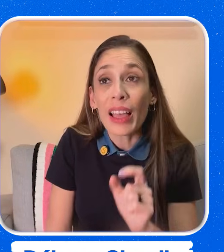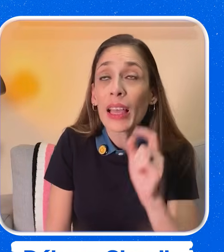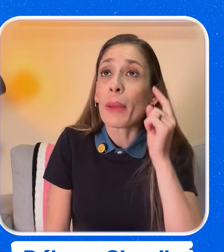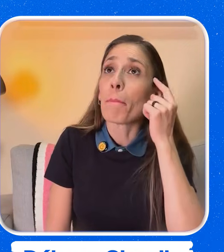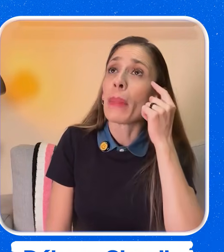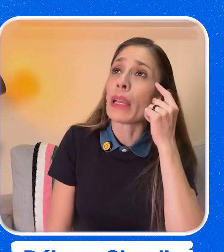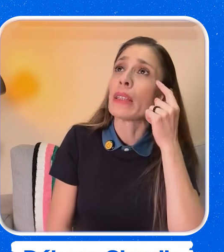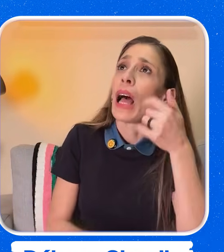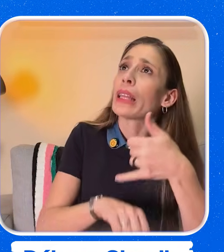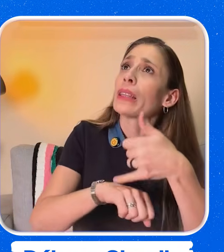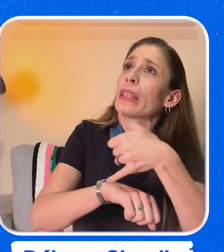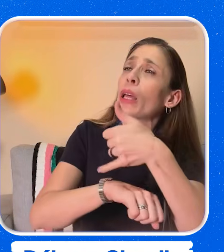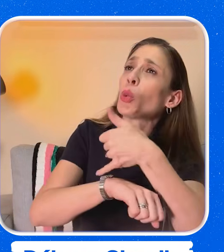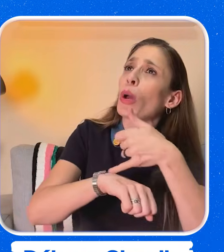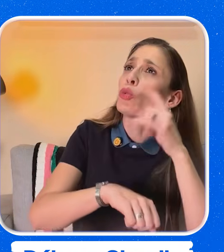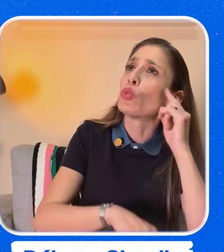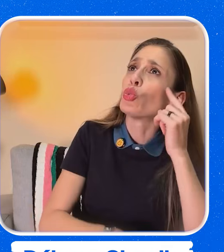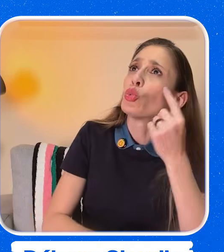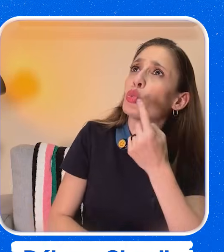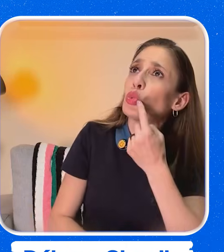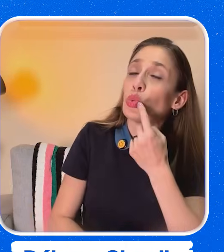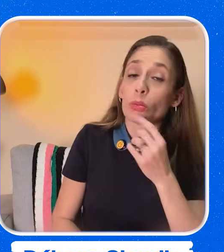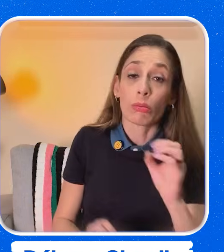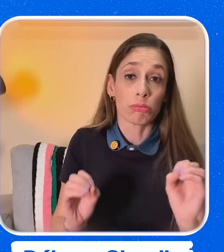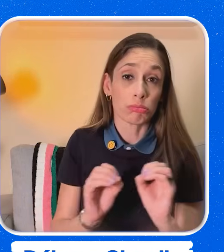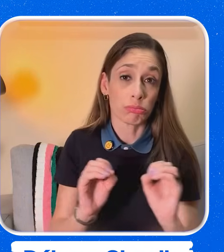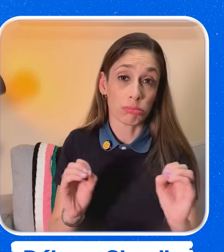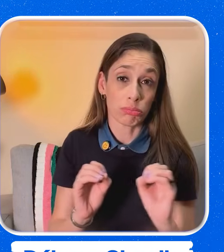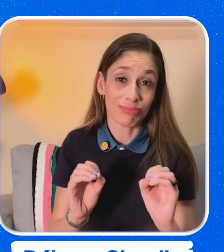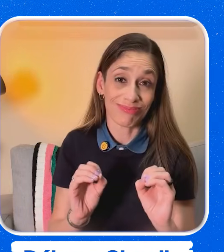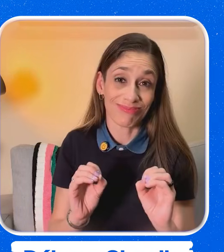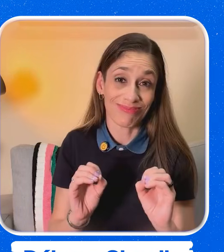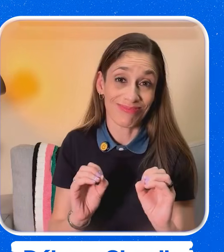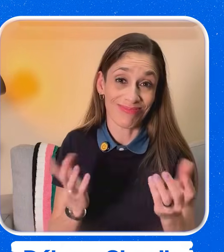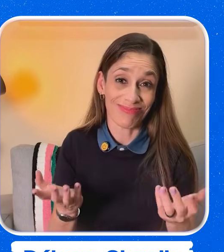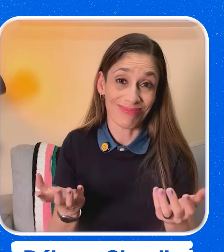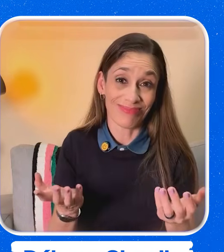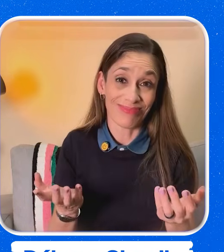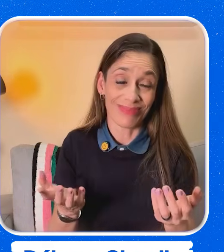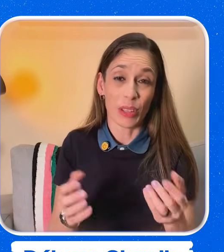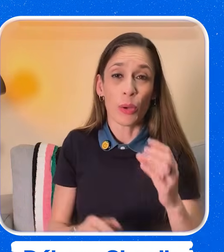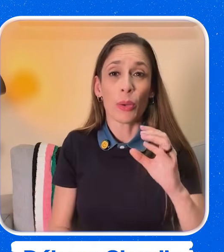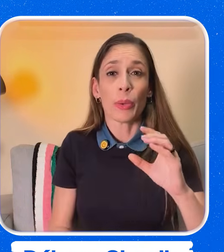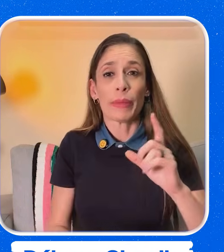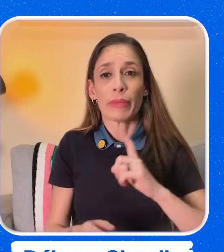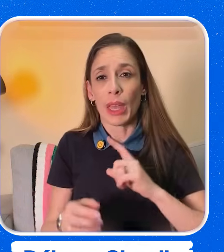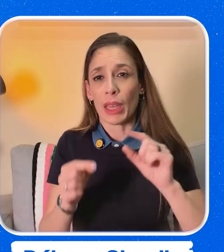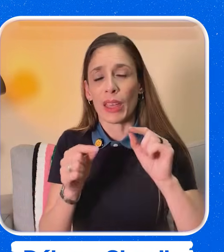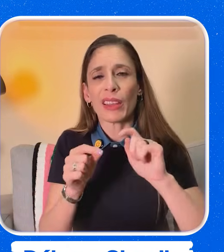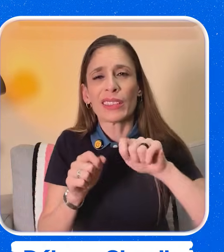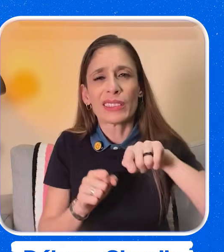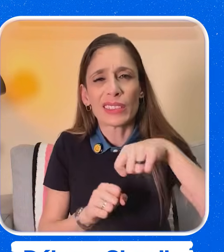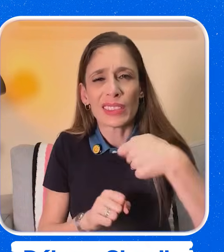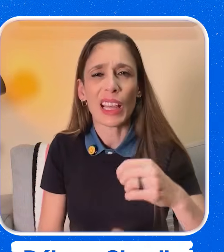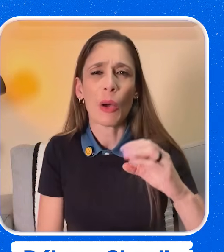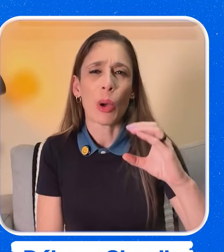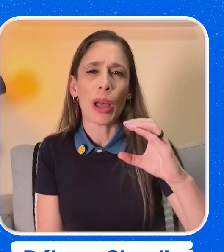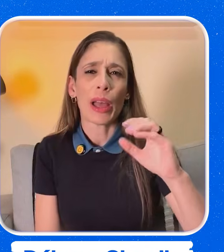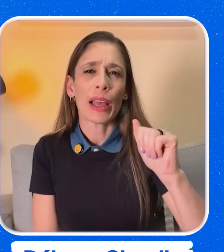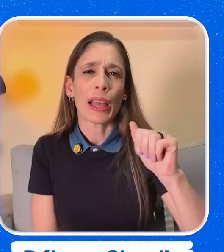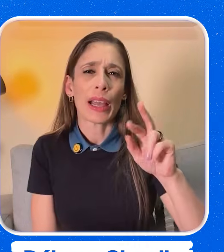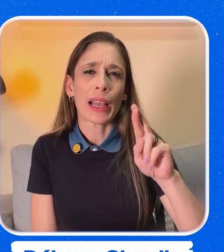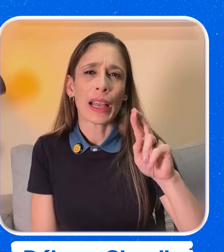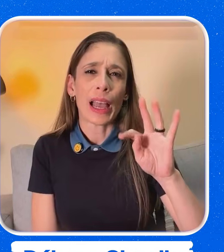Ninguém, né? Então, assim, não existem sinais de cartucho, de agulha. Eu não sei como é